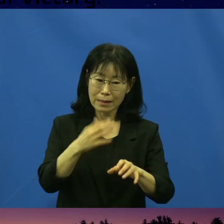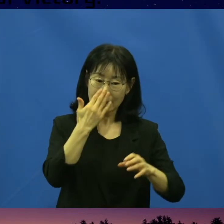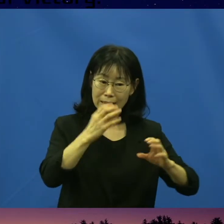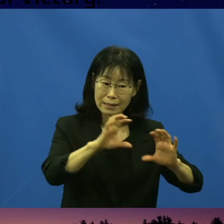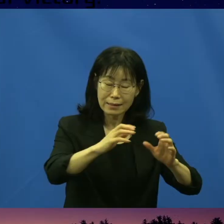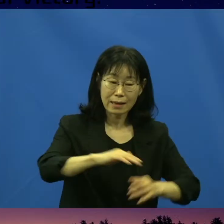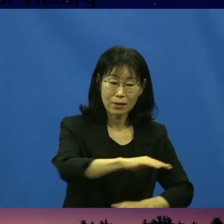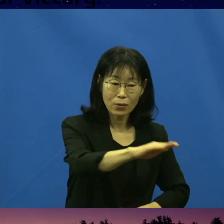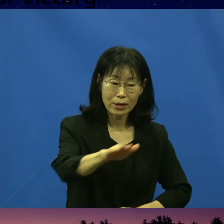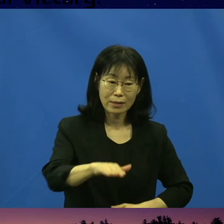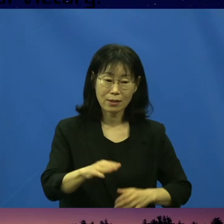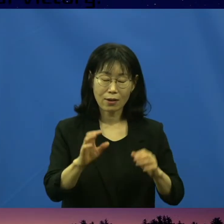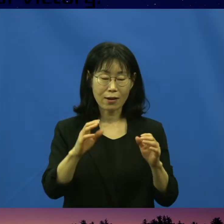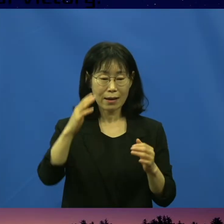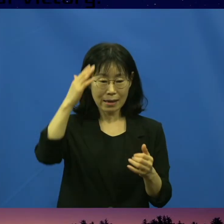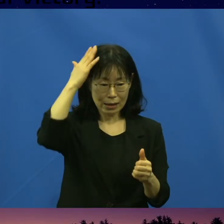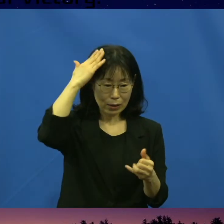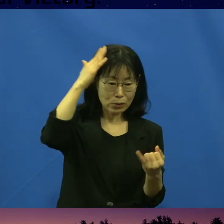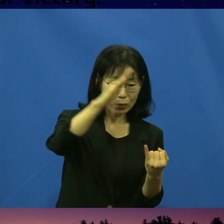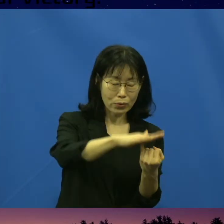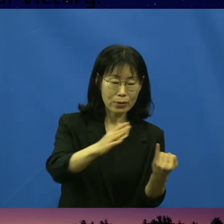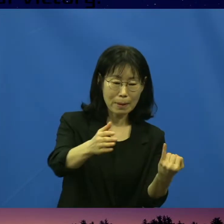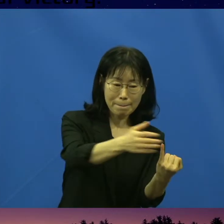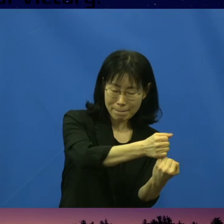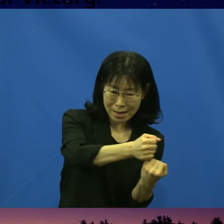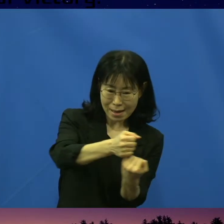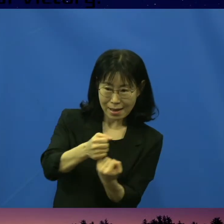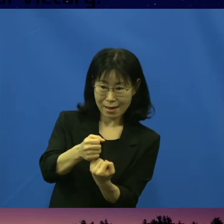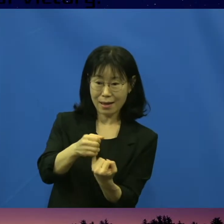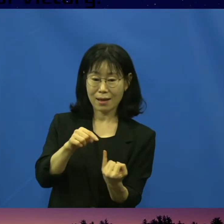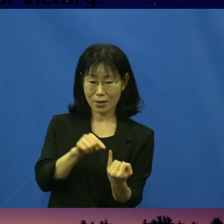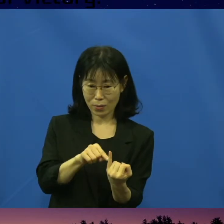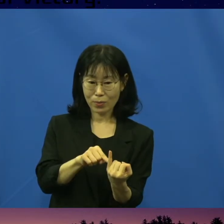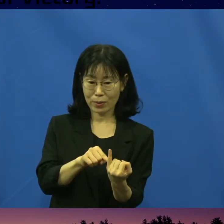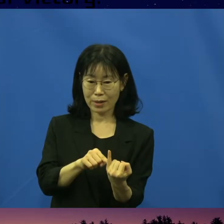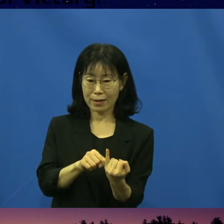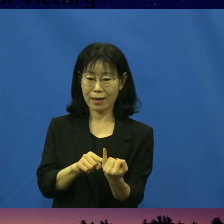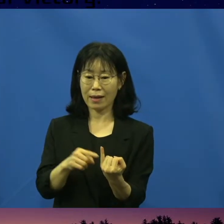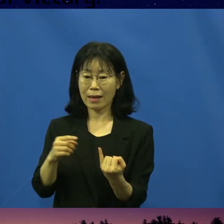하나를 사로잡음에 그가 나만의 아내에게 수종들더니.